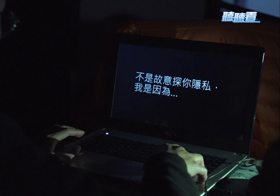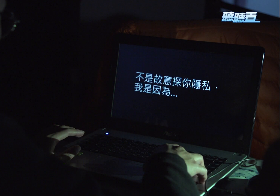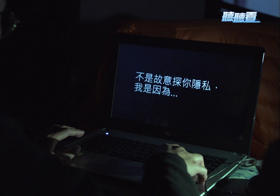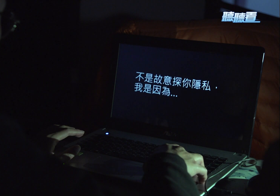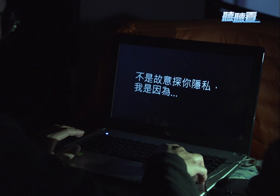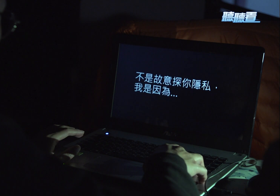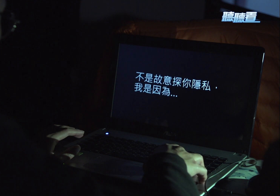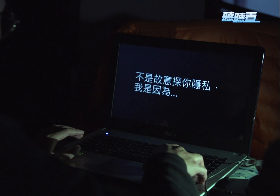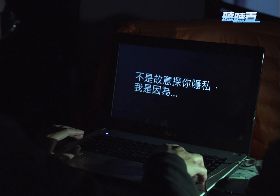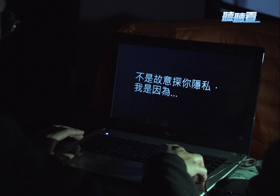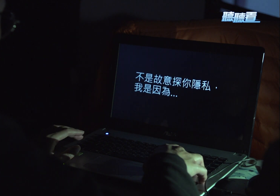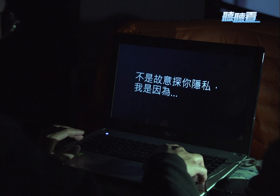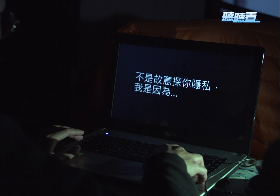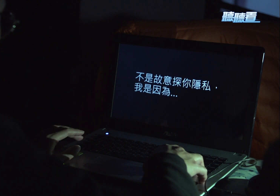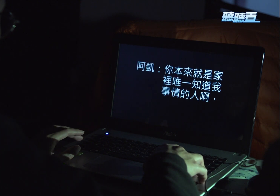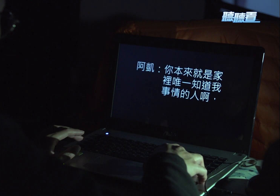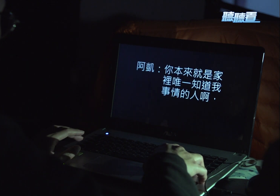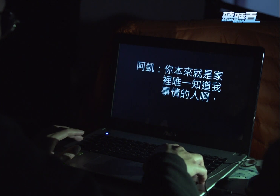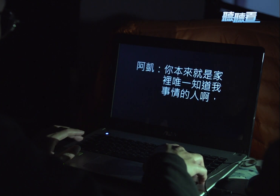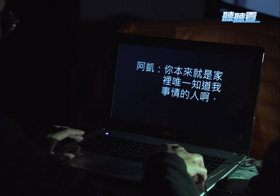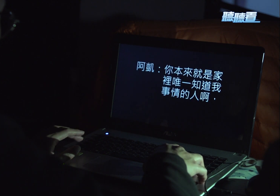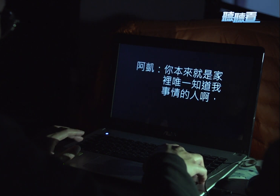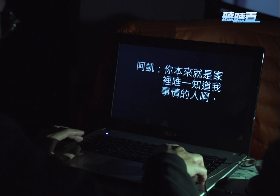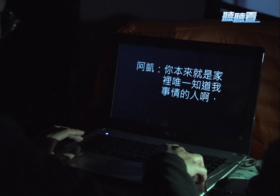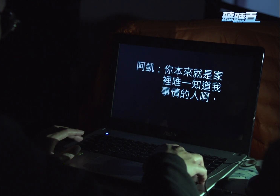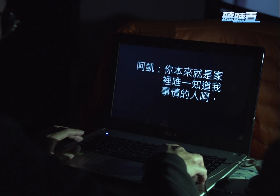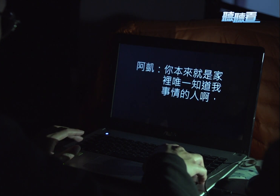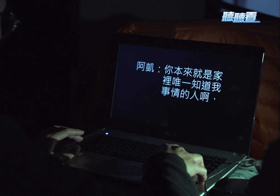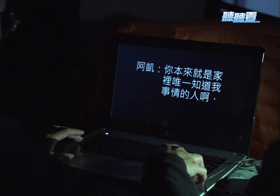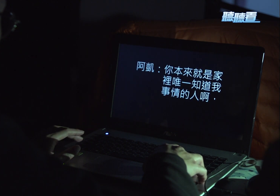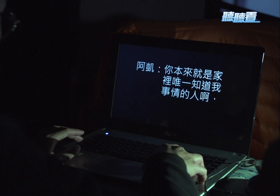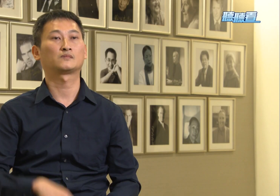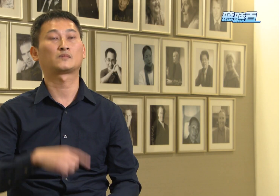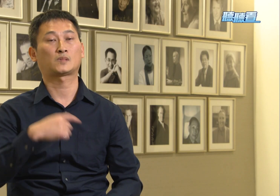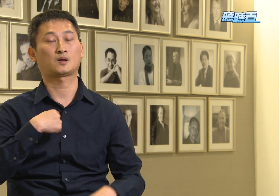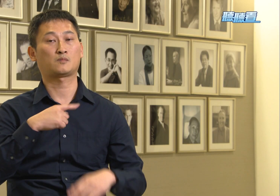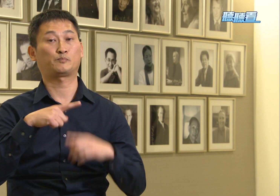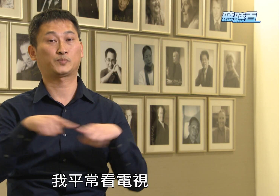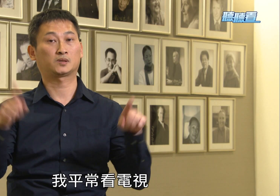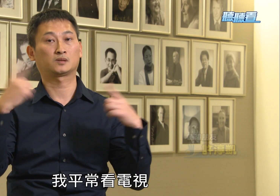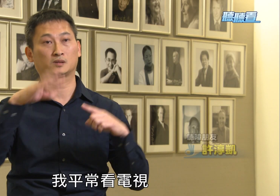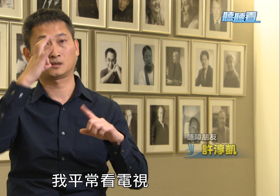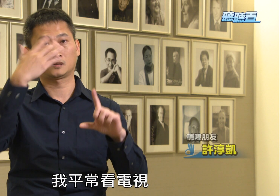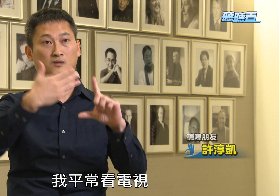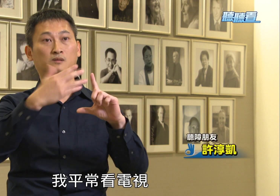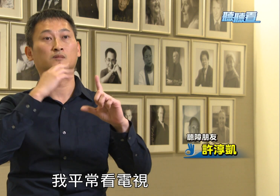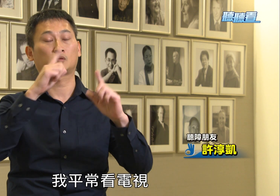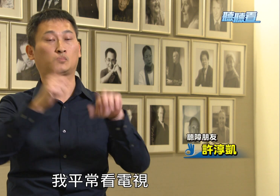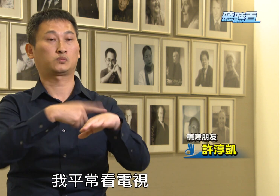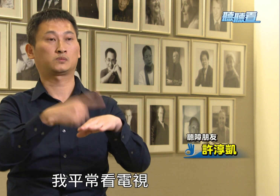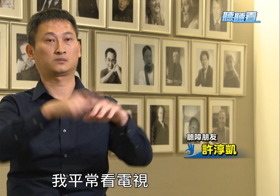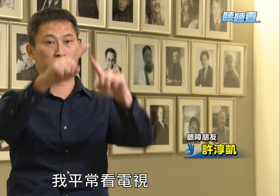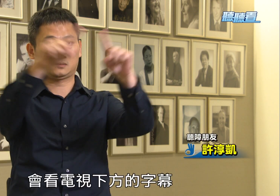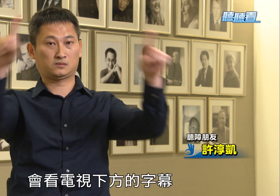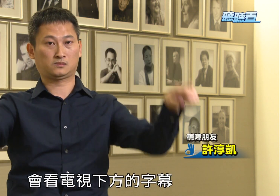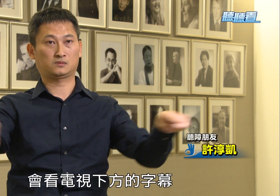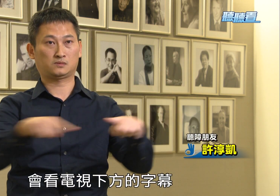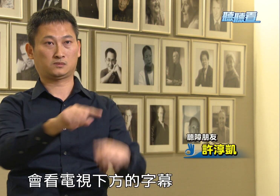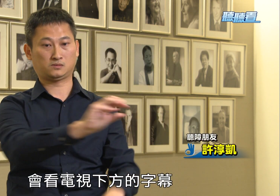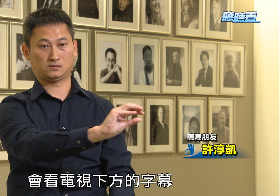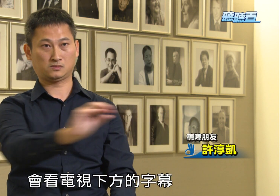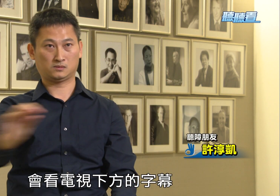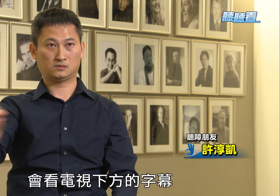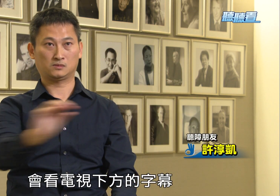就太难饮食，是因为你本来就是家里。 我平常看电视会